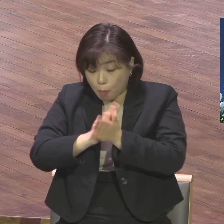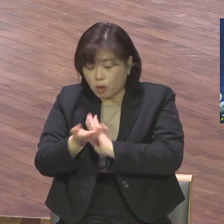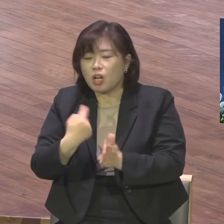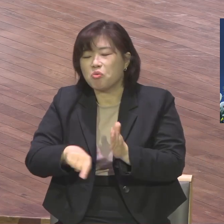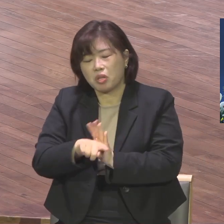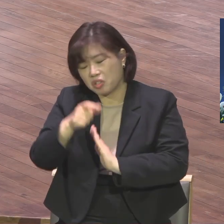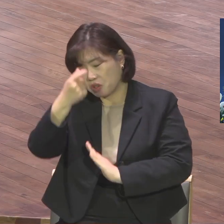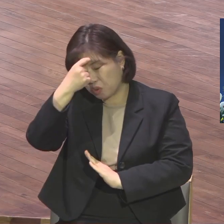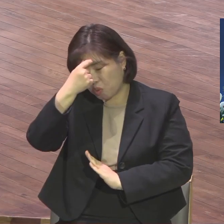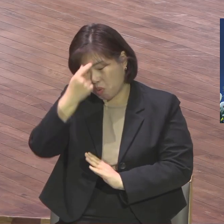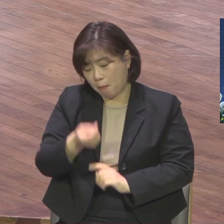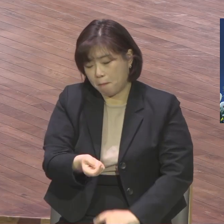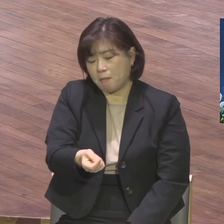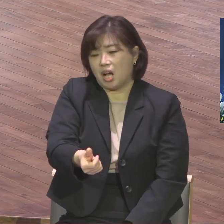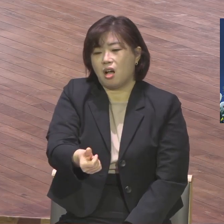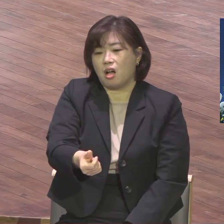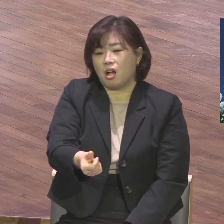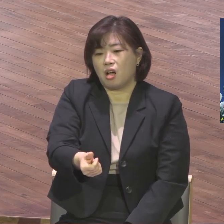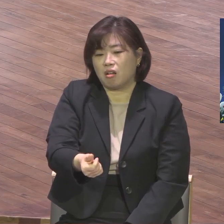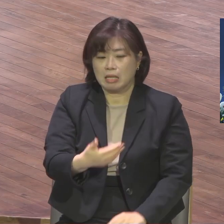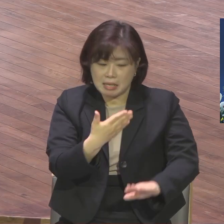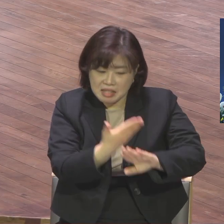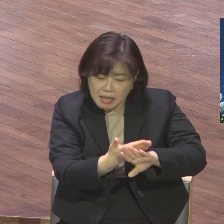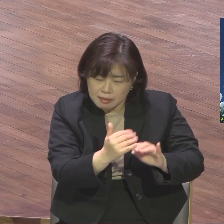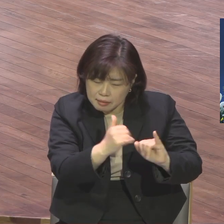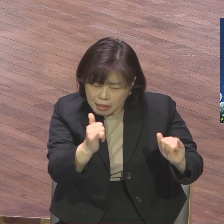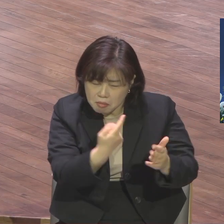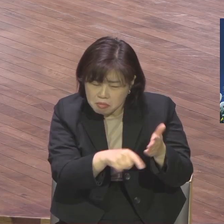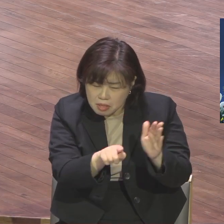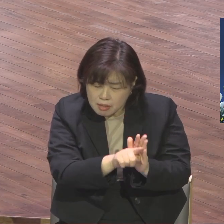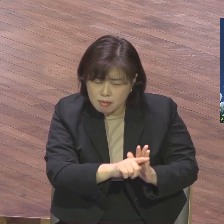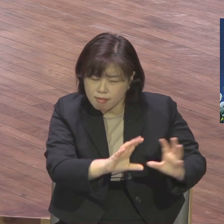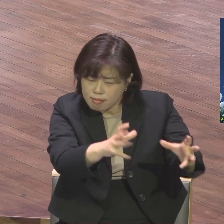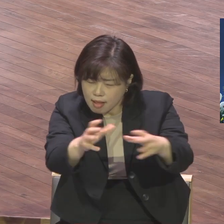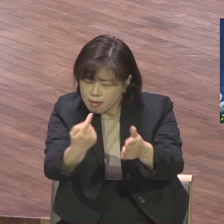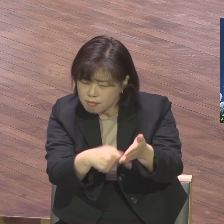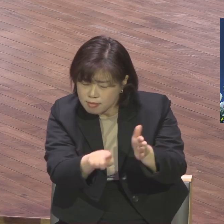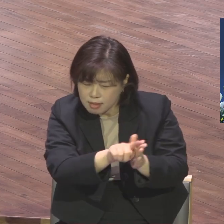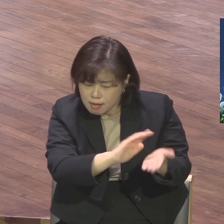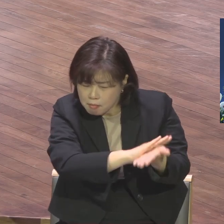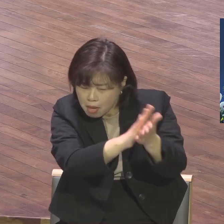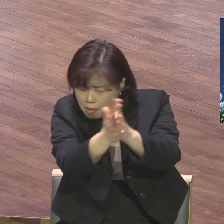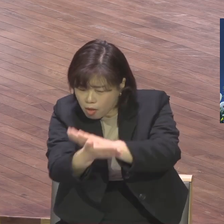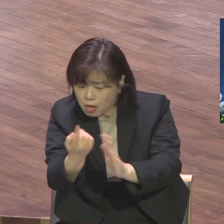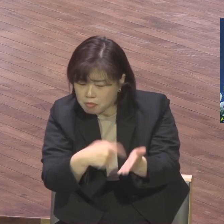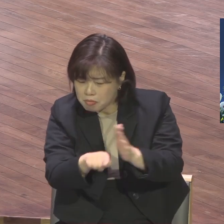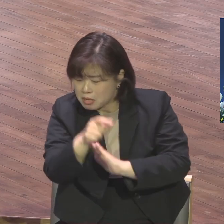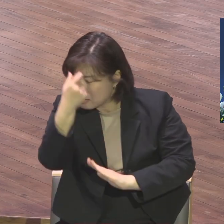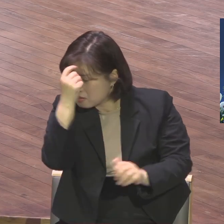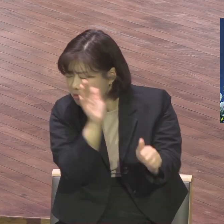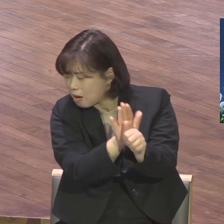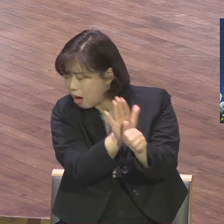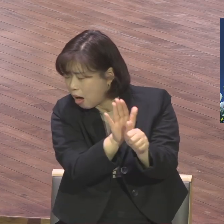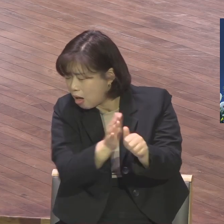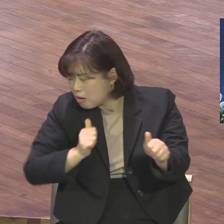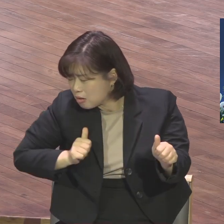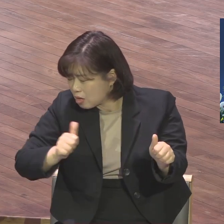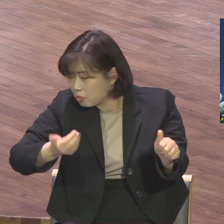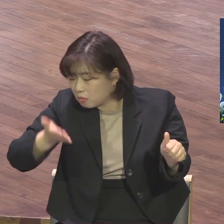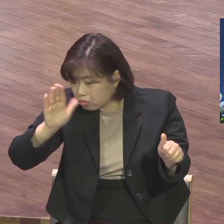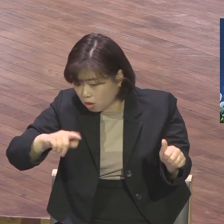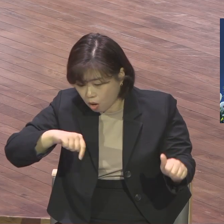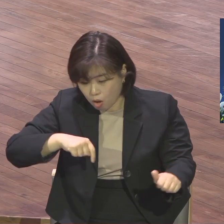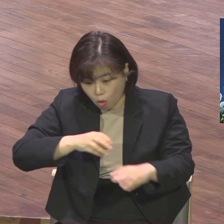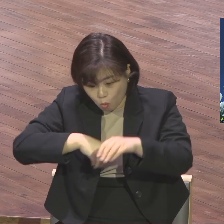러시아 기독교인들이 영적 영향력을 입히지 못하고 무력하게 무력했던 이유를 정확하게 본 것입니다.